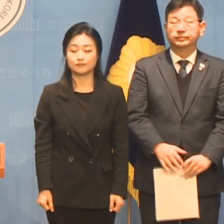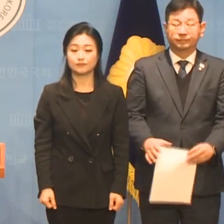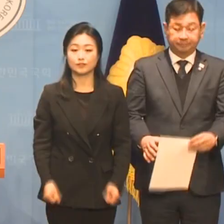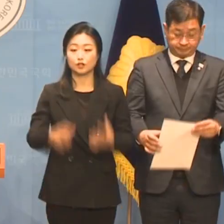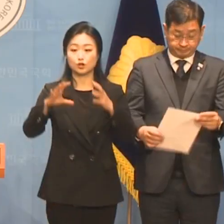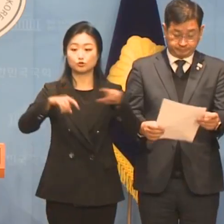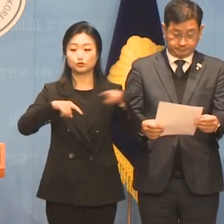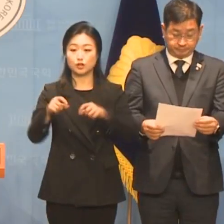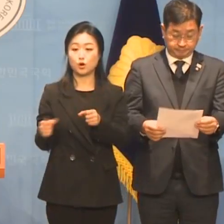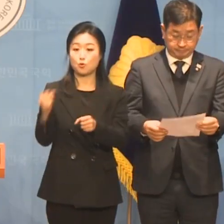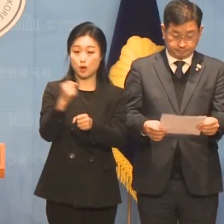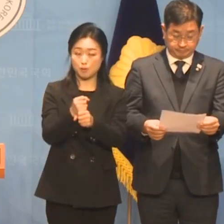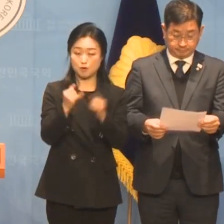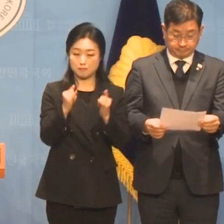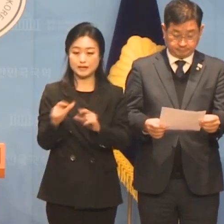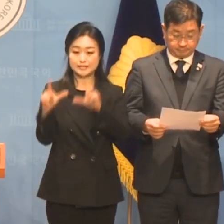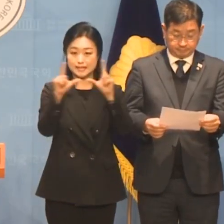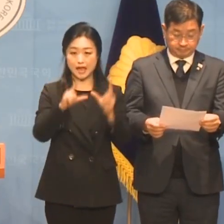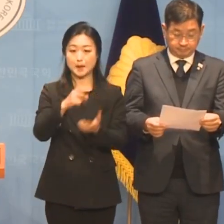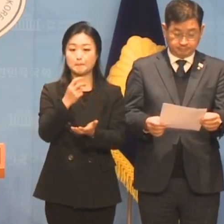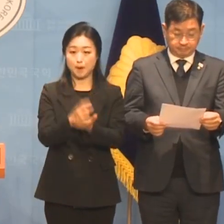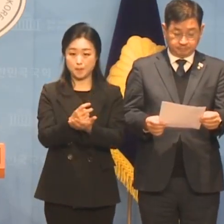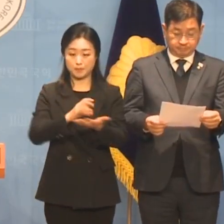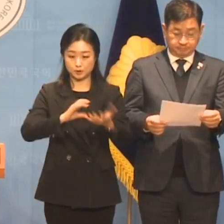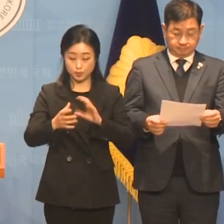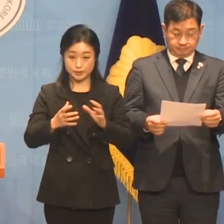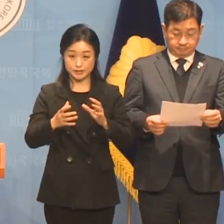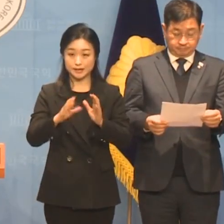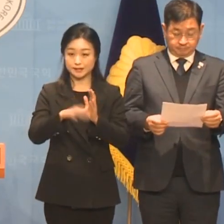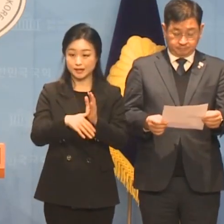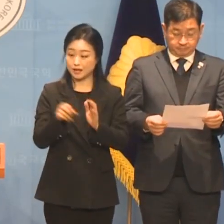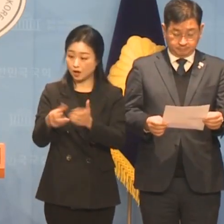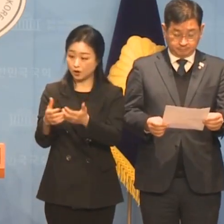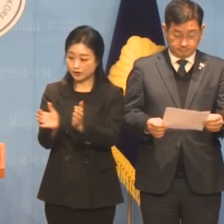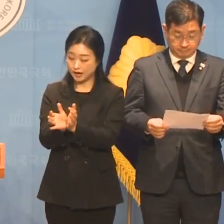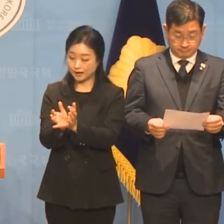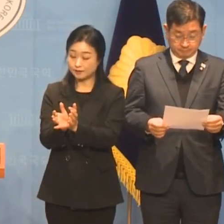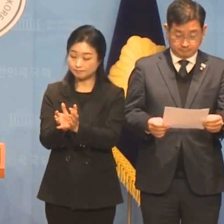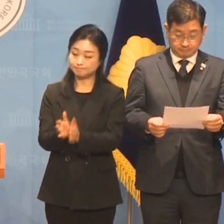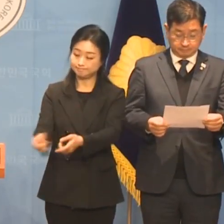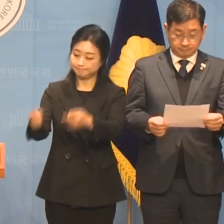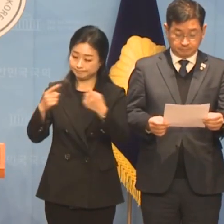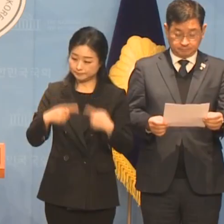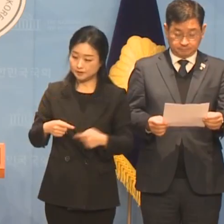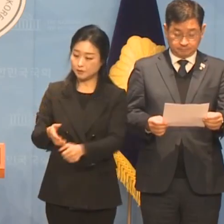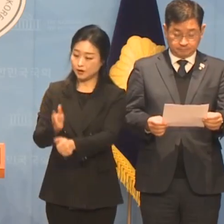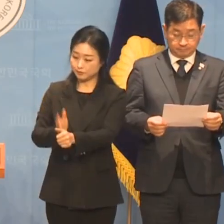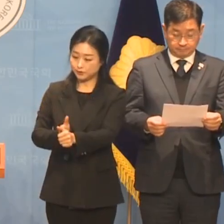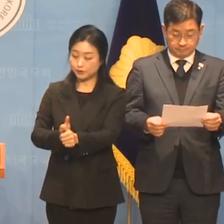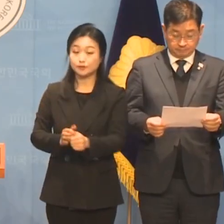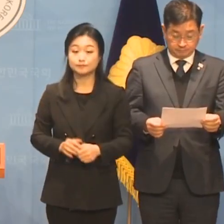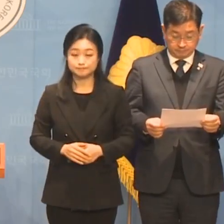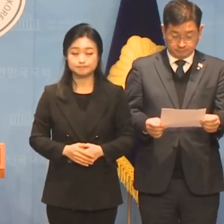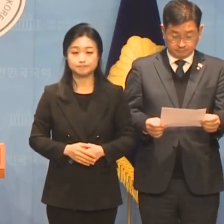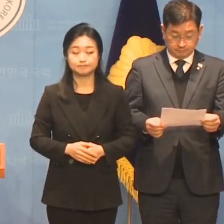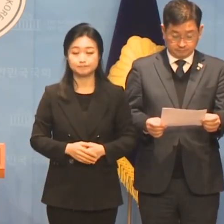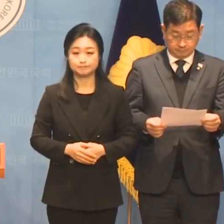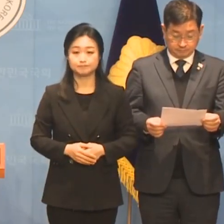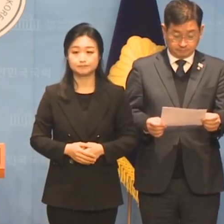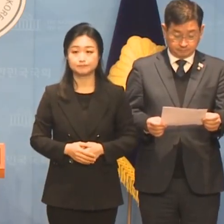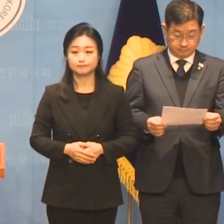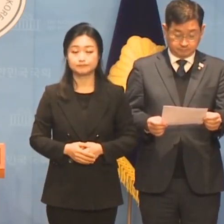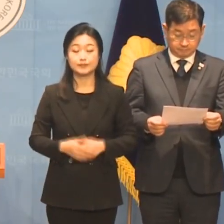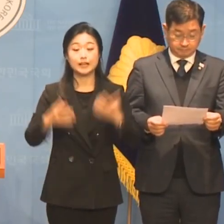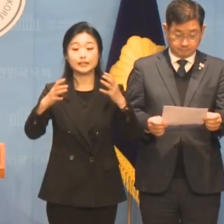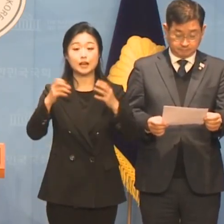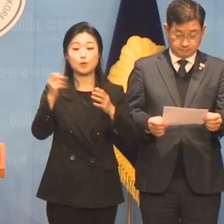국정회복 민생법안 논의회면 정부, 여당은 책임있는 자세로 상임위장에 복귀하십시오.